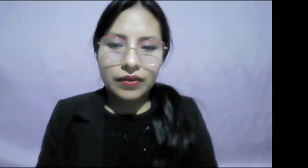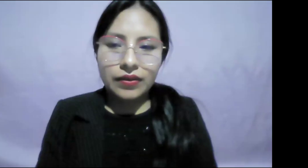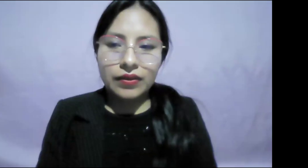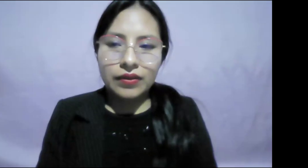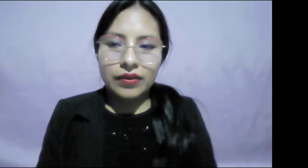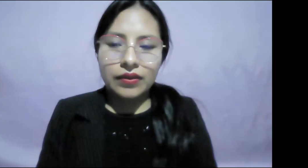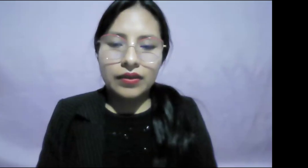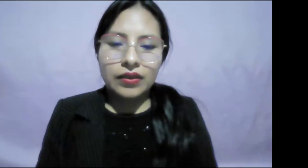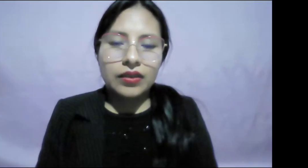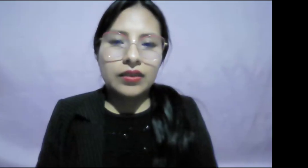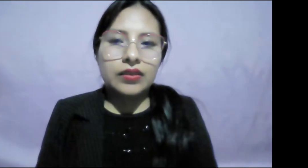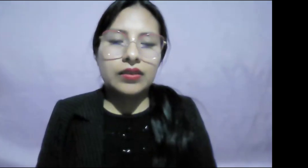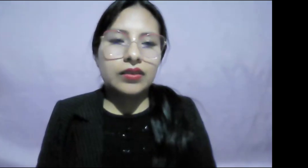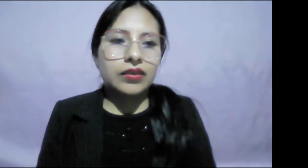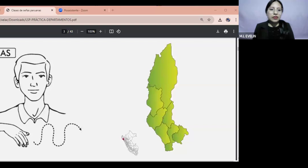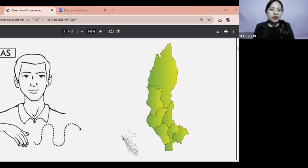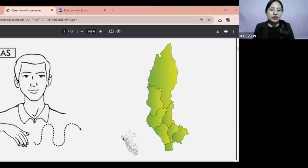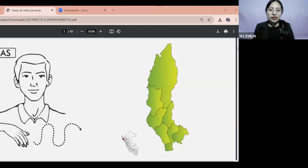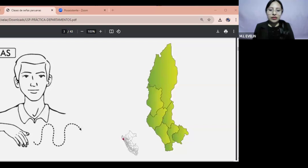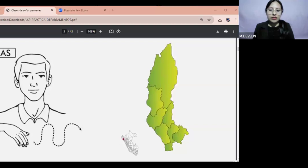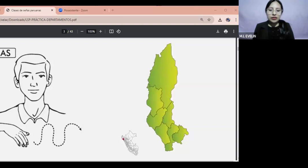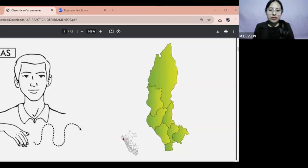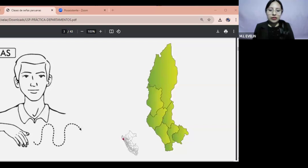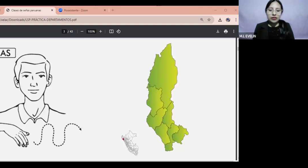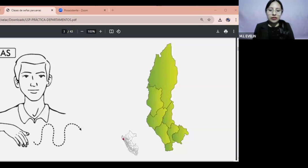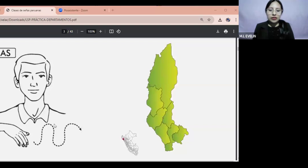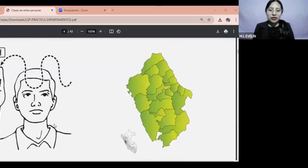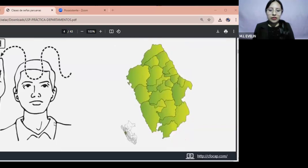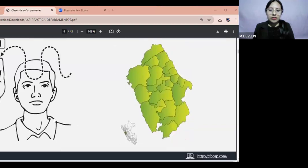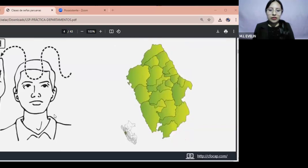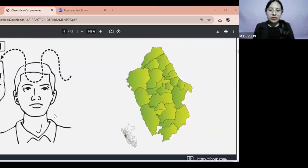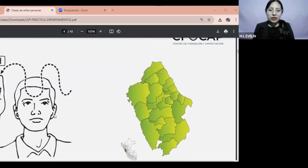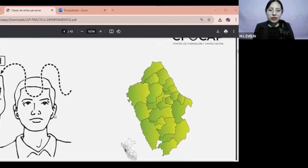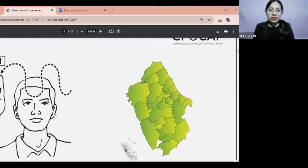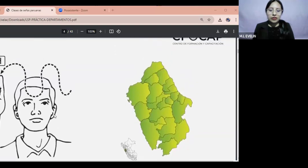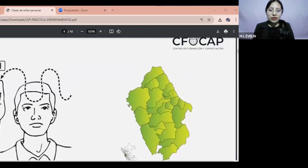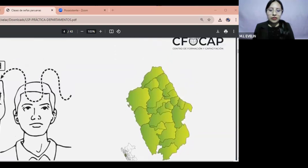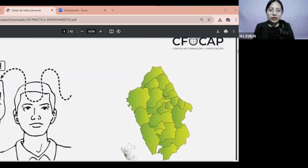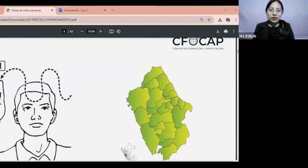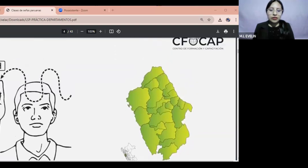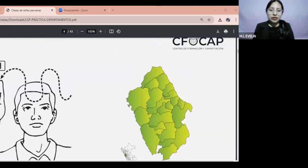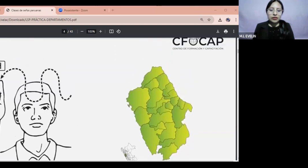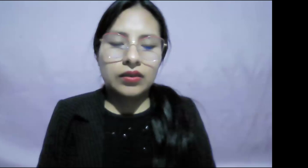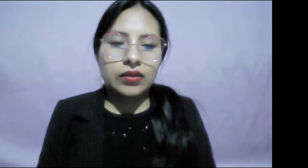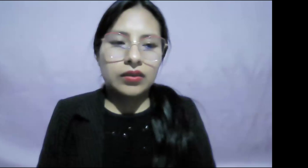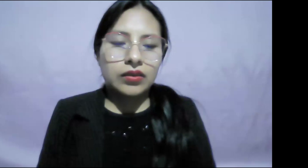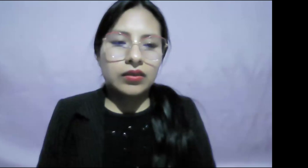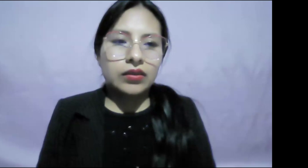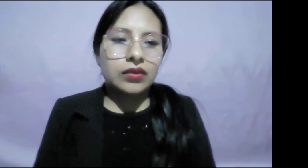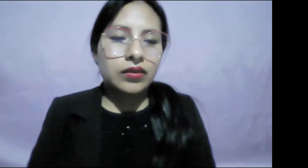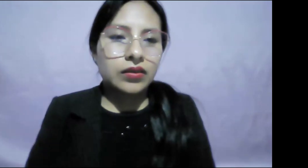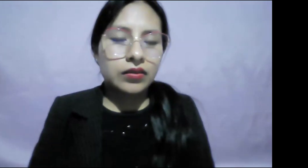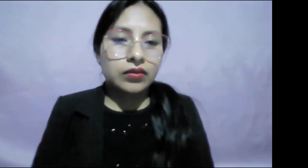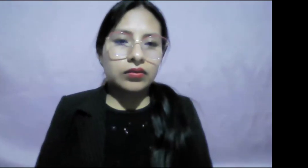olvidemos por favor de poner nuestras camaritas que se puede visualizar nuestras manos el departamento de ancash